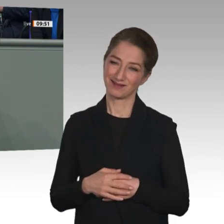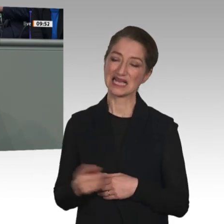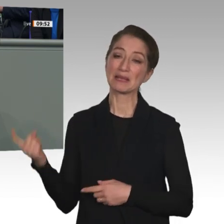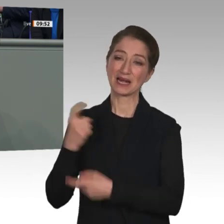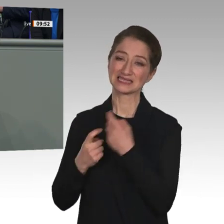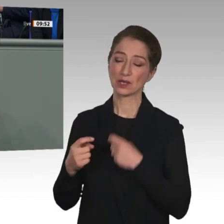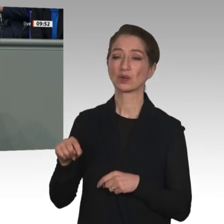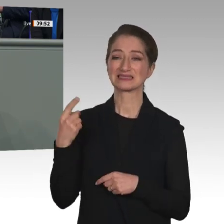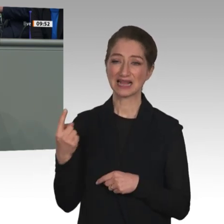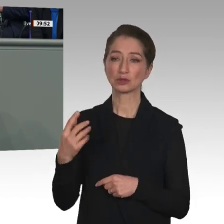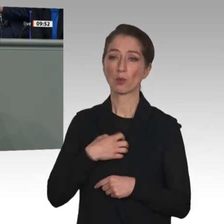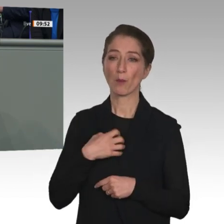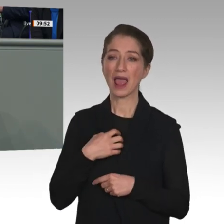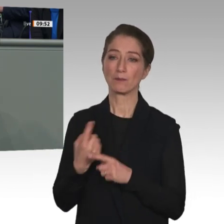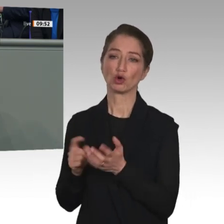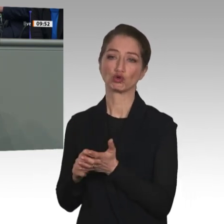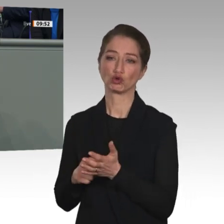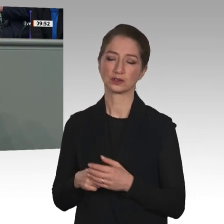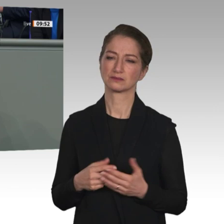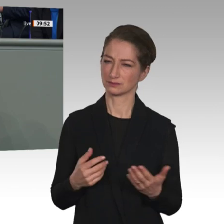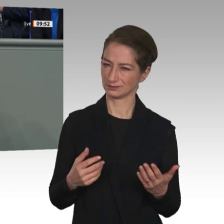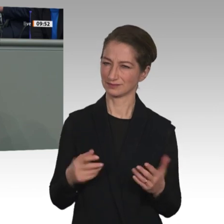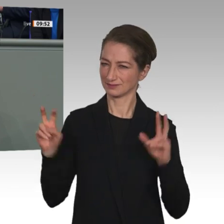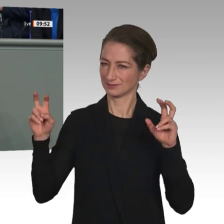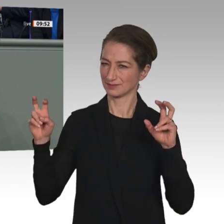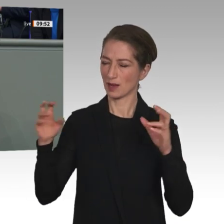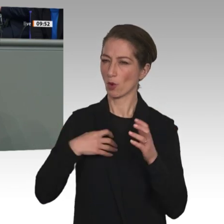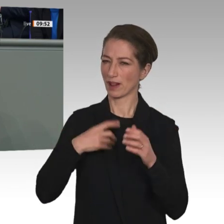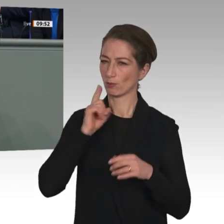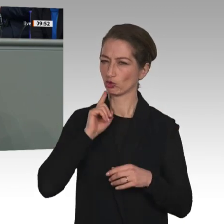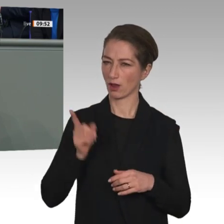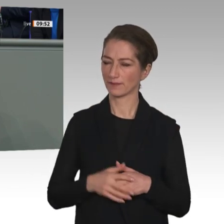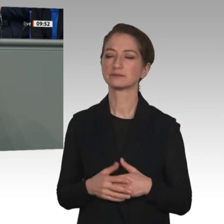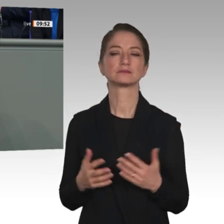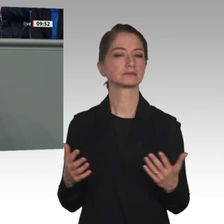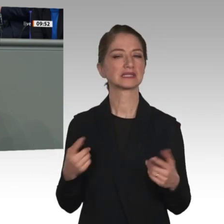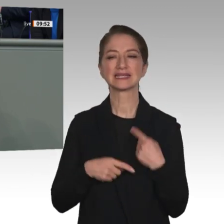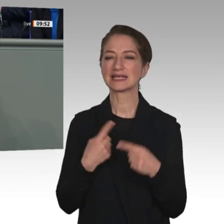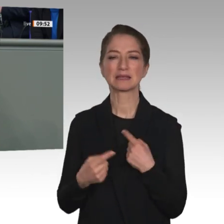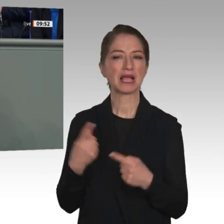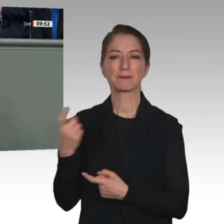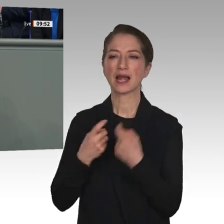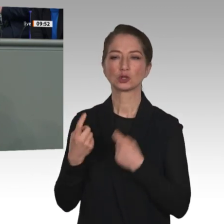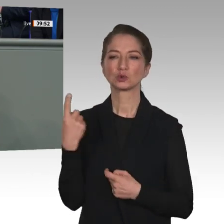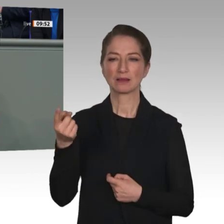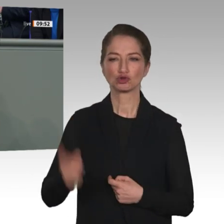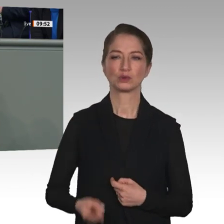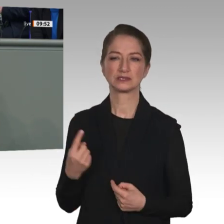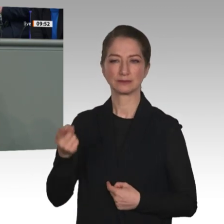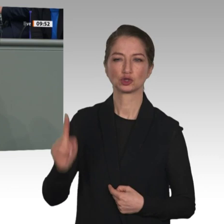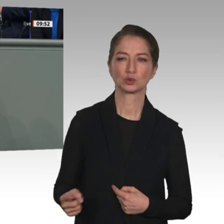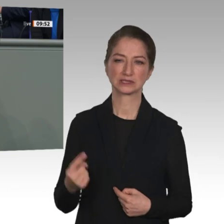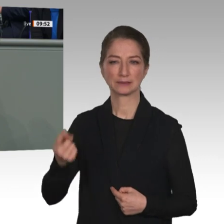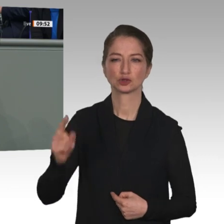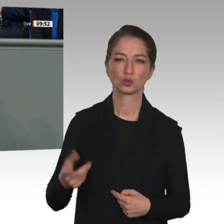sind solche Äußerungen, die Menschen mit einer Migrationsgeschichte immer wieder das Gefühl geben, ihren Wert und ihren Platz in der Geschichte beweisen,